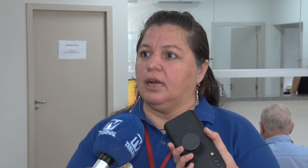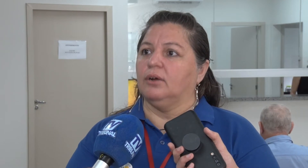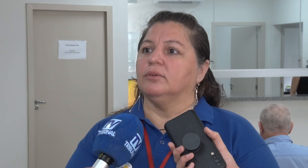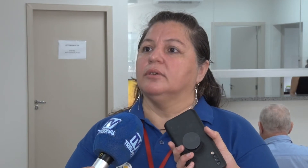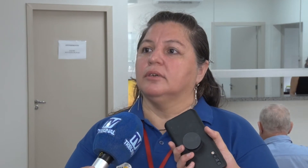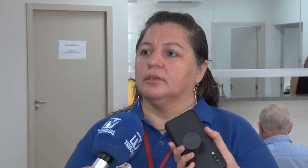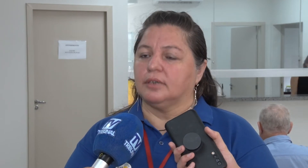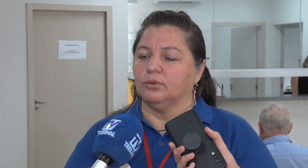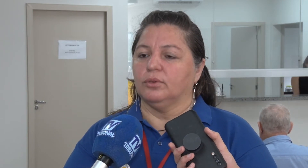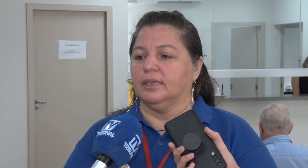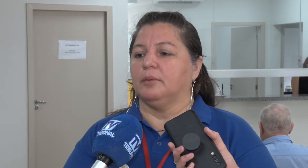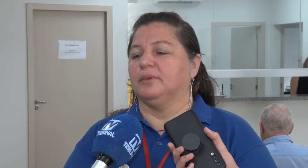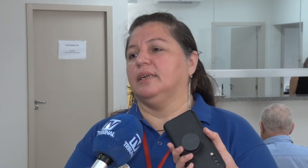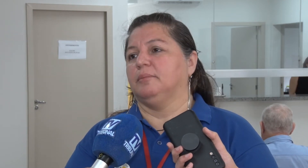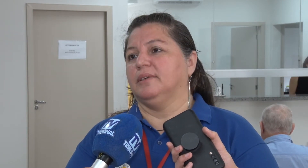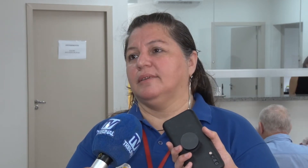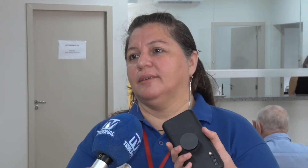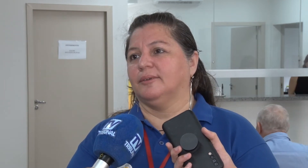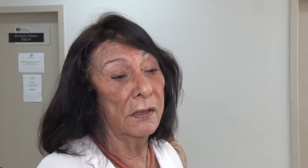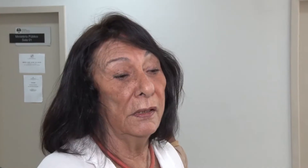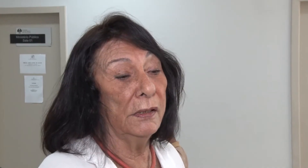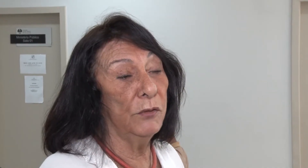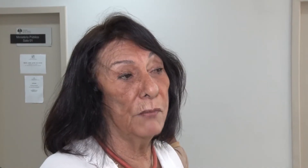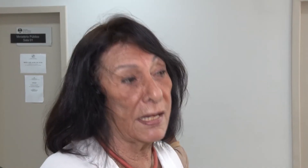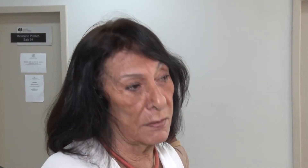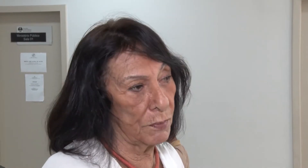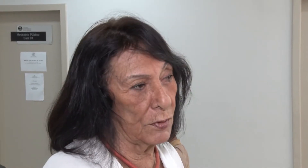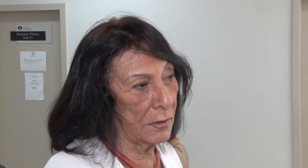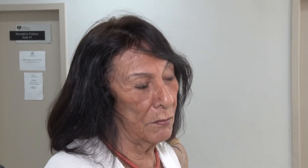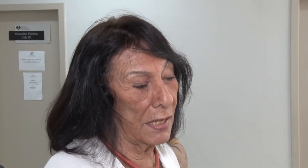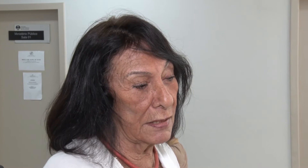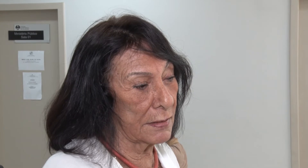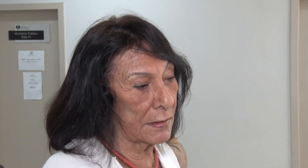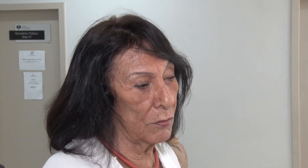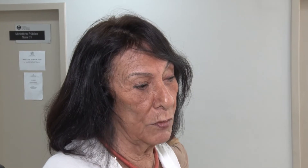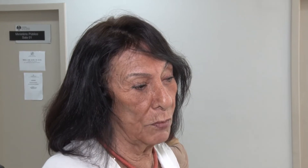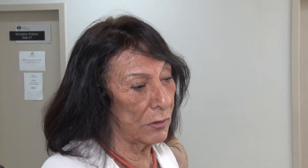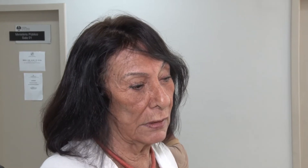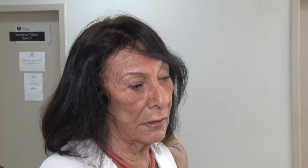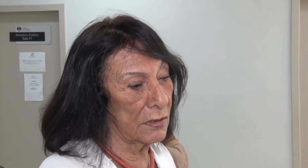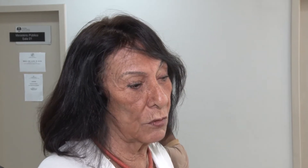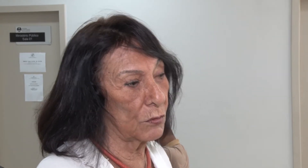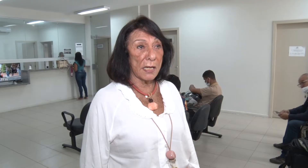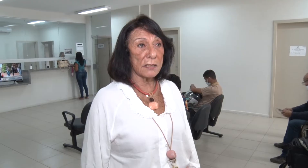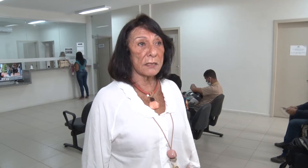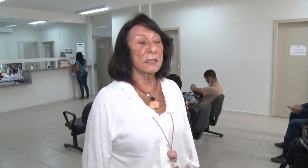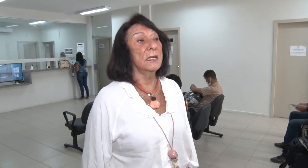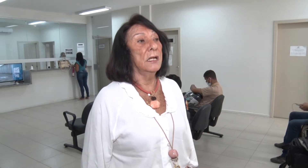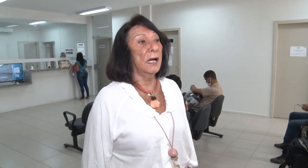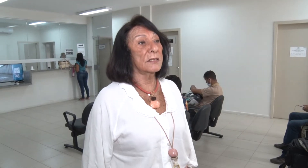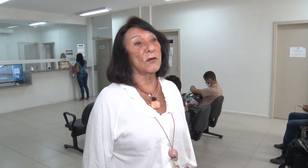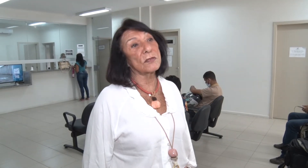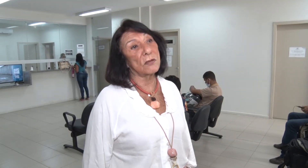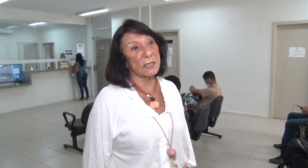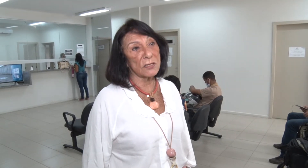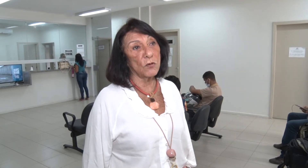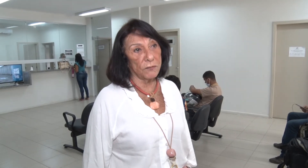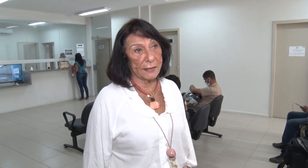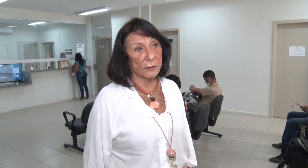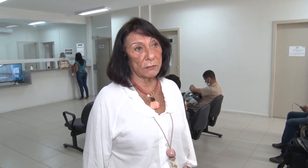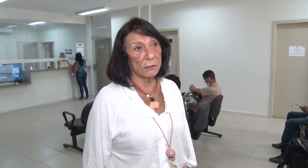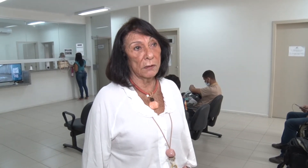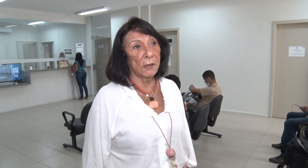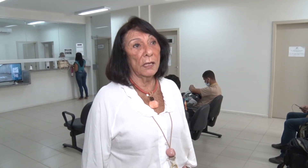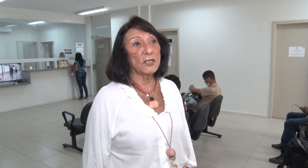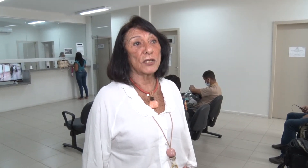profissional tradutor e intérprete de Libras. Salete é servidora da Casa da Mulher Alagoana. Ela lembra que o Sejusque